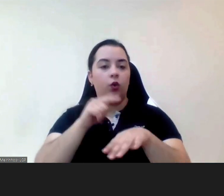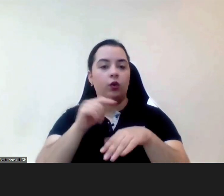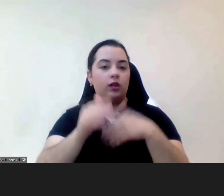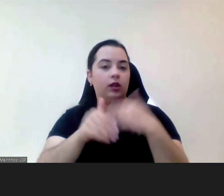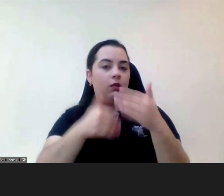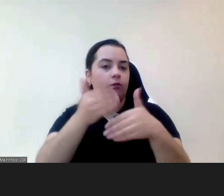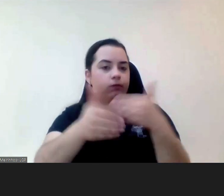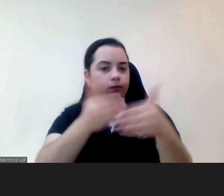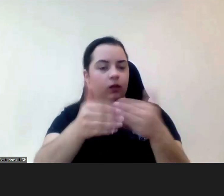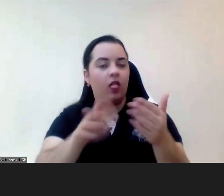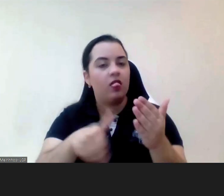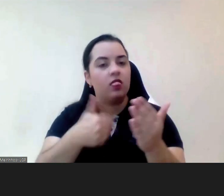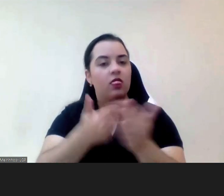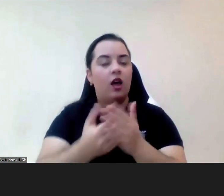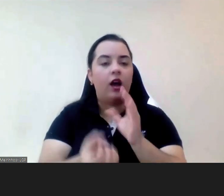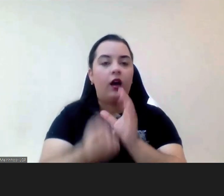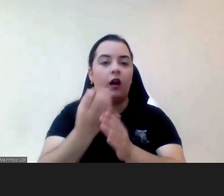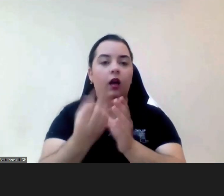necessidades de cada um